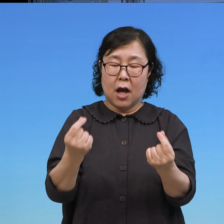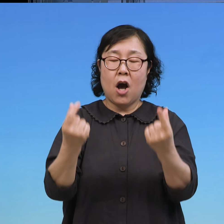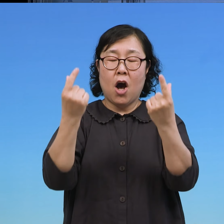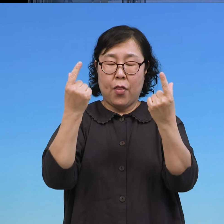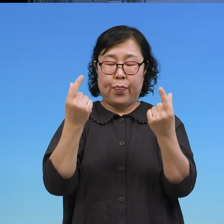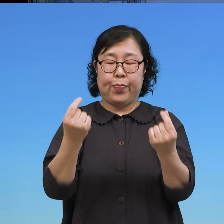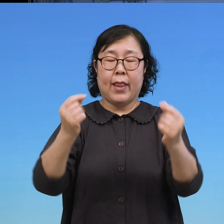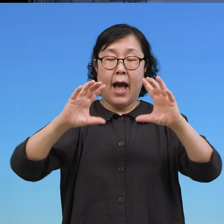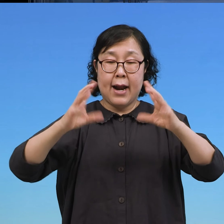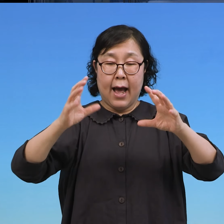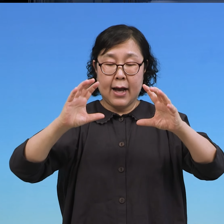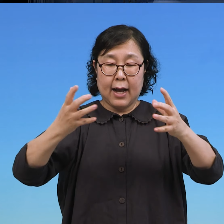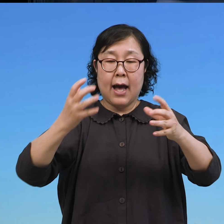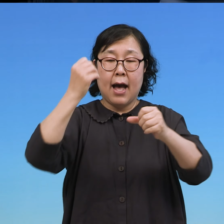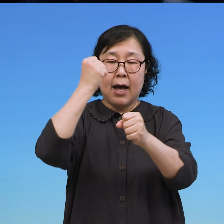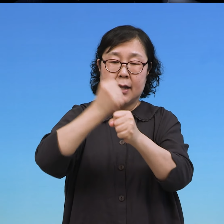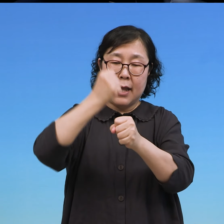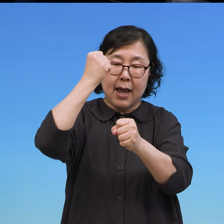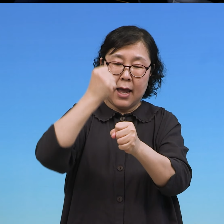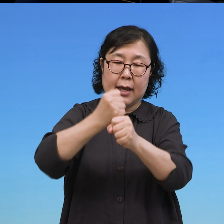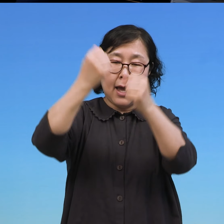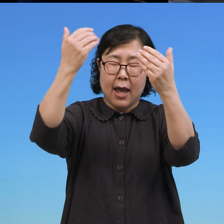그런 나라가 되게 하소서.